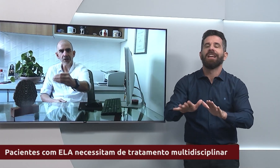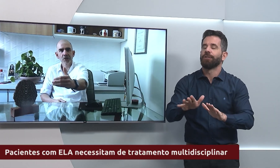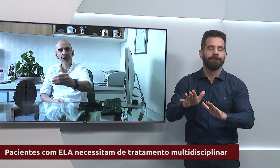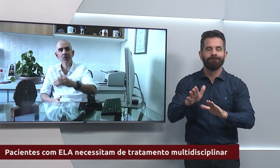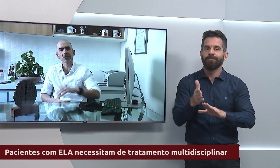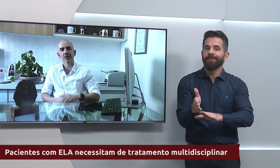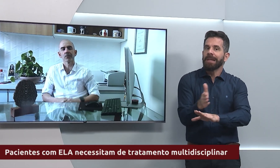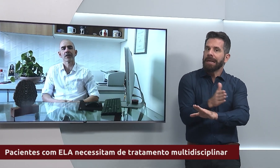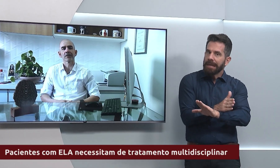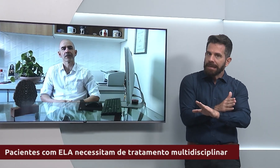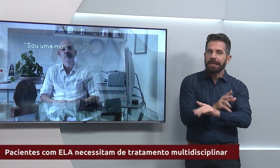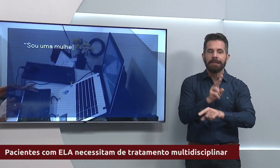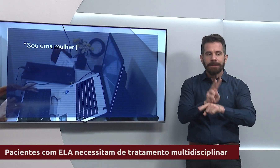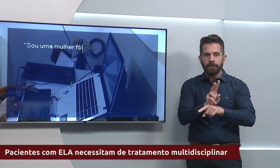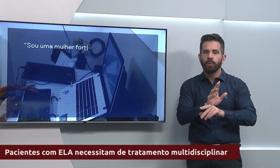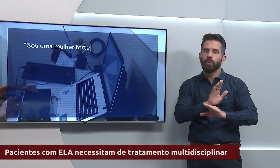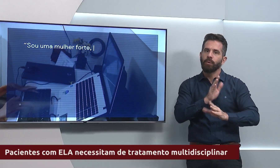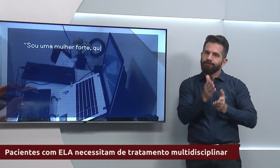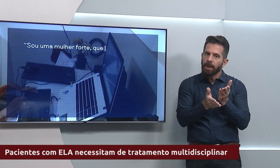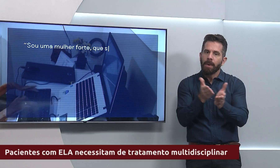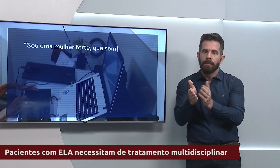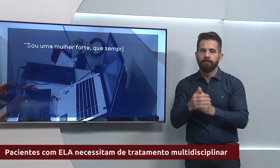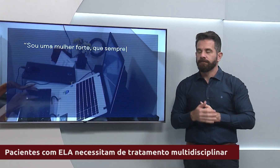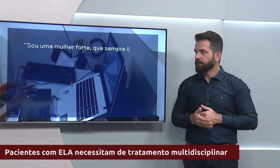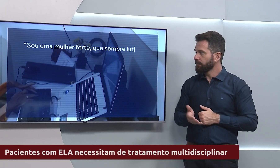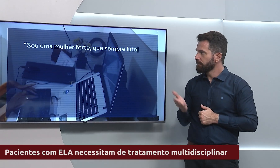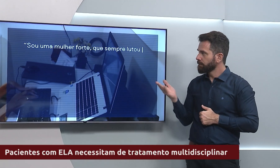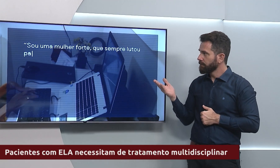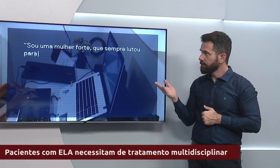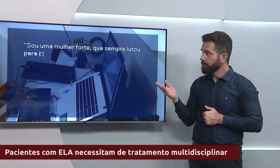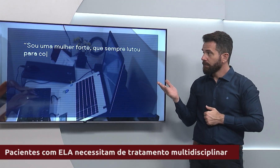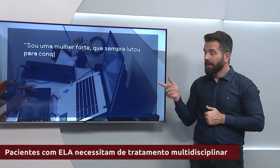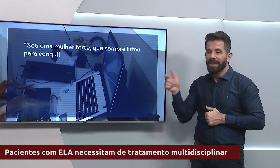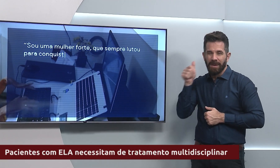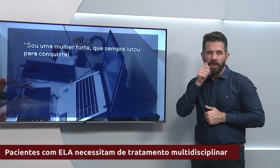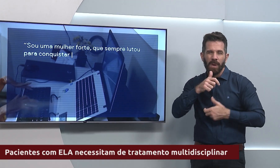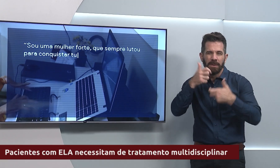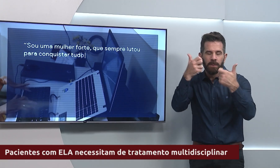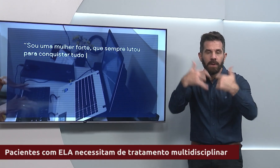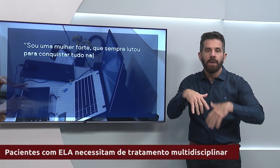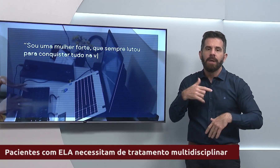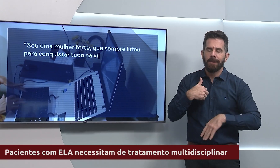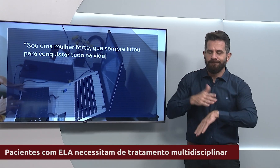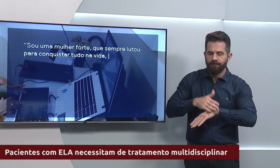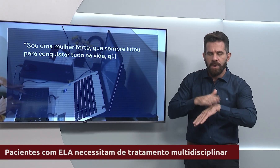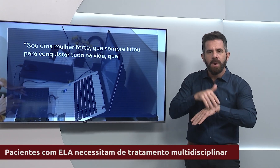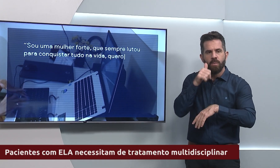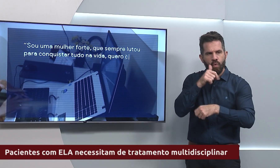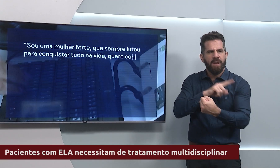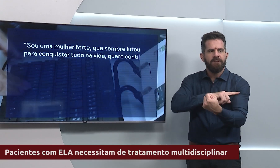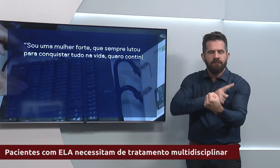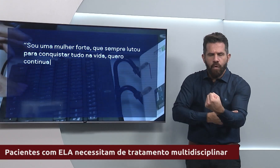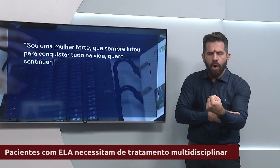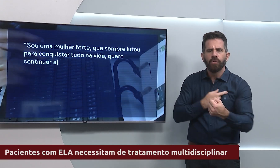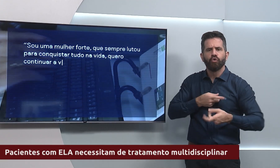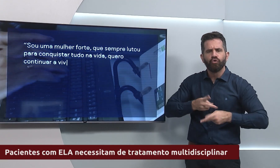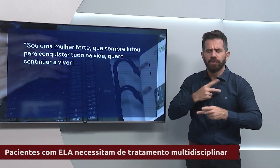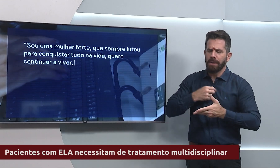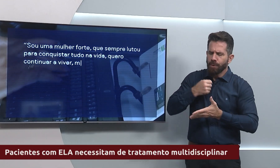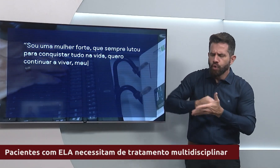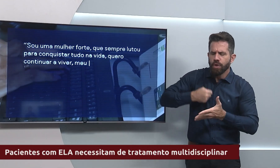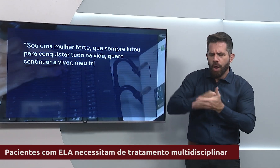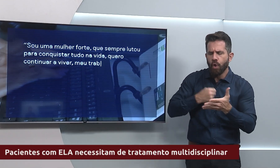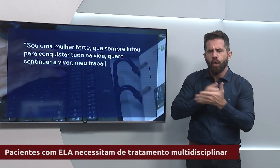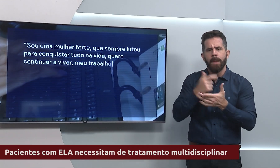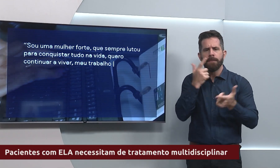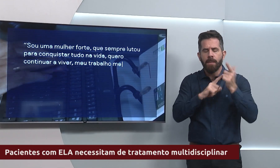esse estágio de evolução da doença. Sou uma mulher forte que sempre lutou para conquistar tudo na vida. Quero continuar a